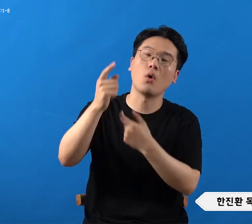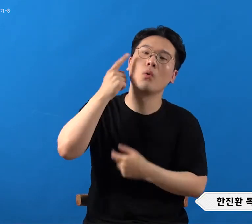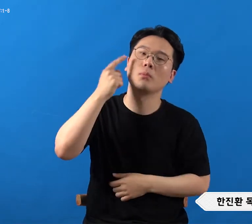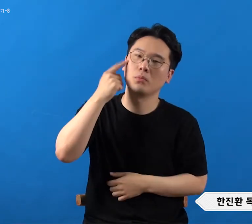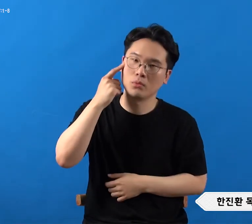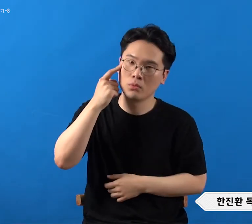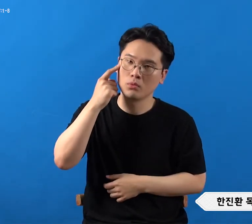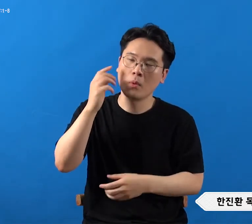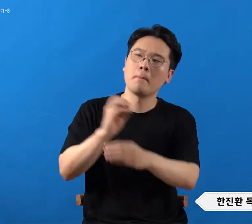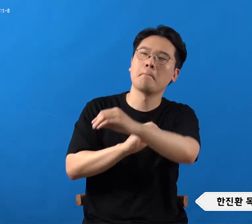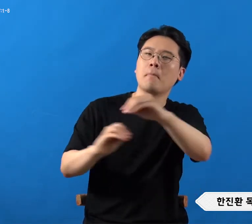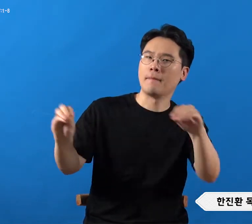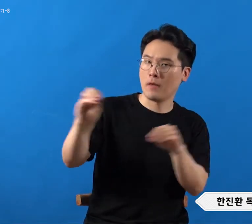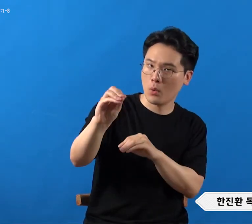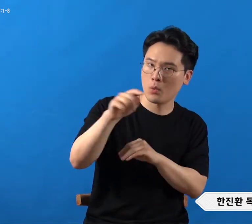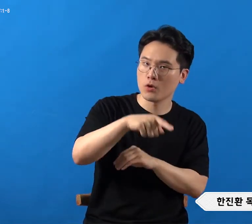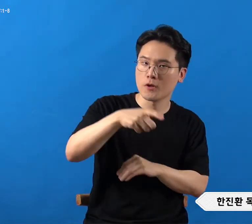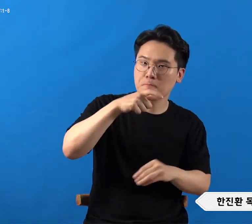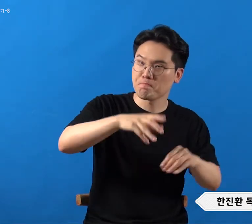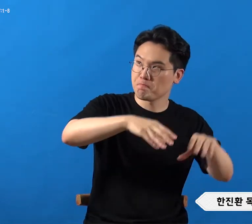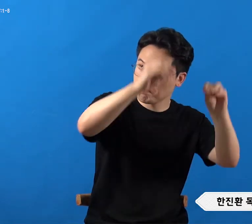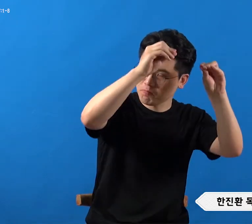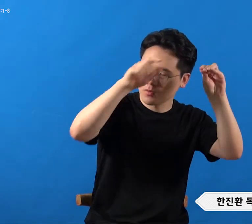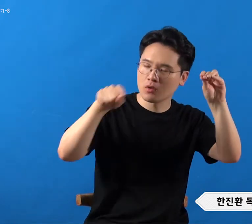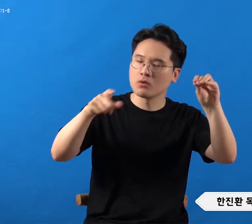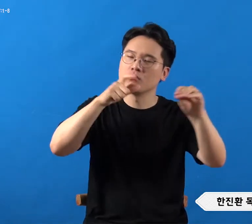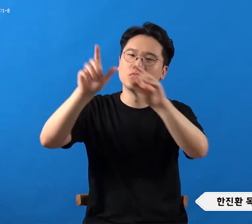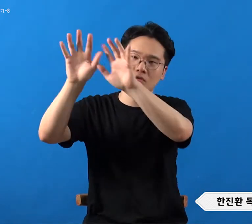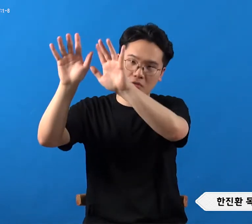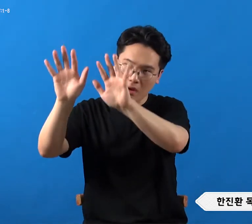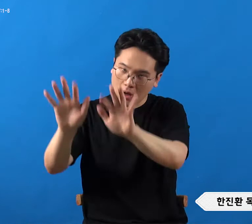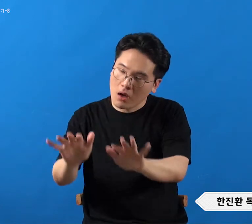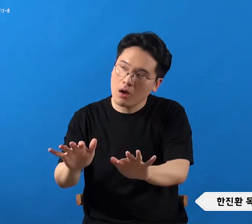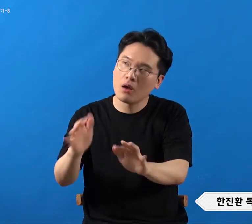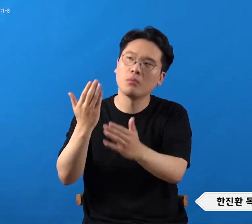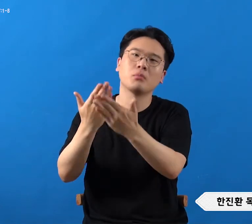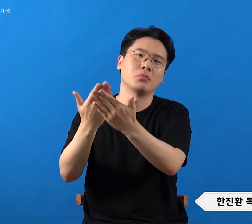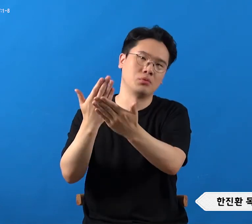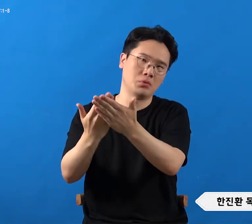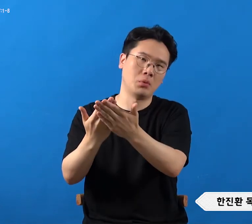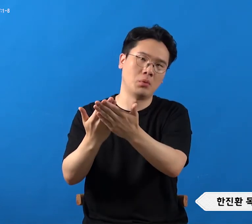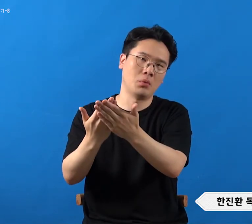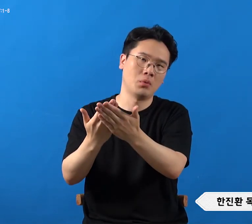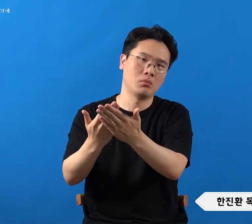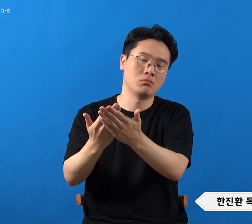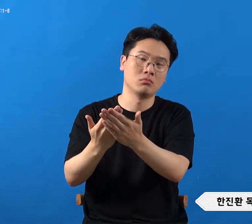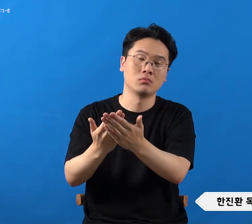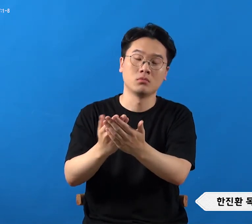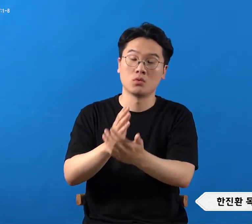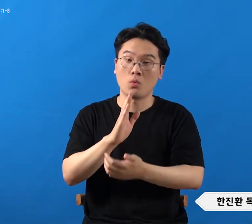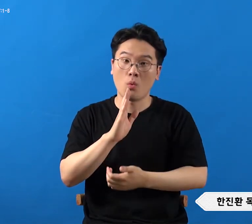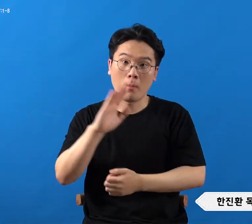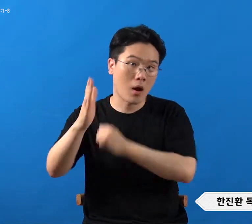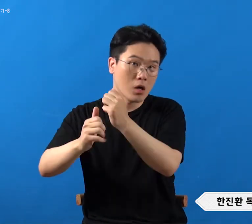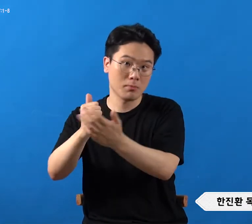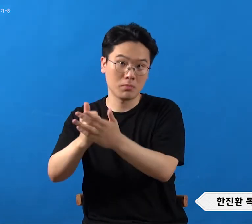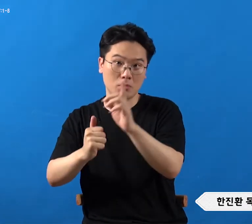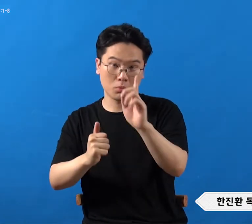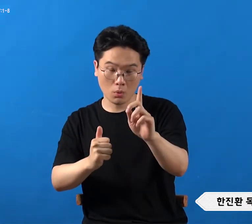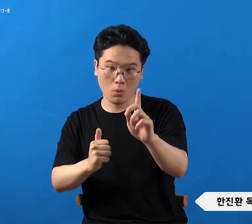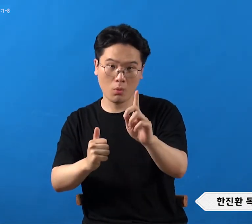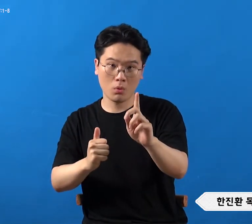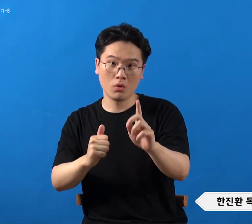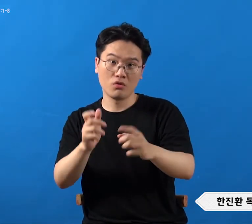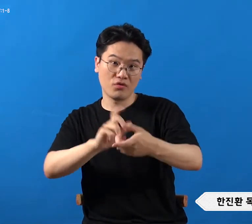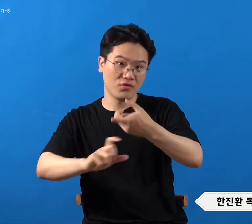해보시는데 이번에는 거꾸로 한번 해보십시오 한 것입니다. 하나님이 정말로 이번에는 양털 뭉치는 바짝 마르고